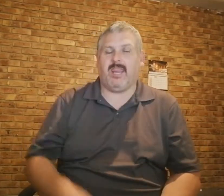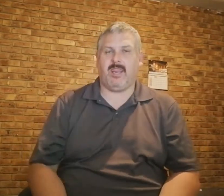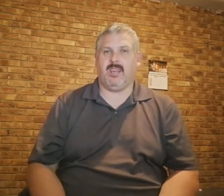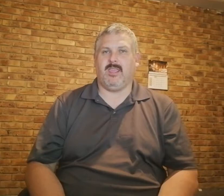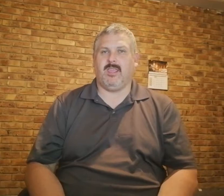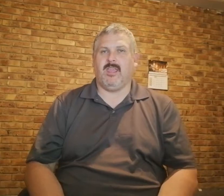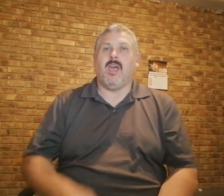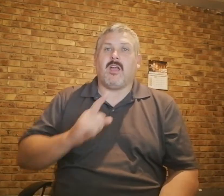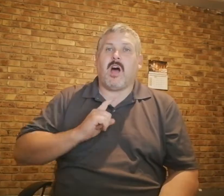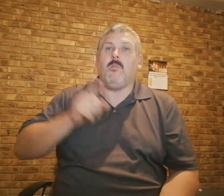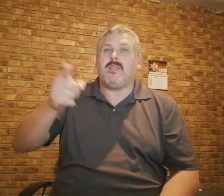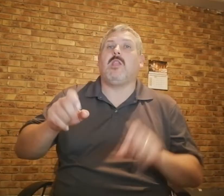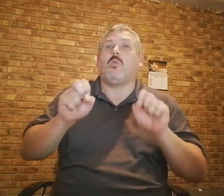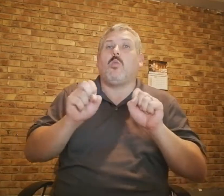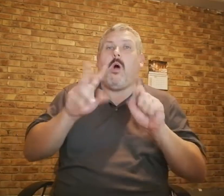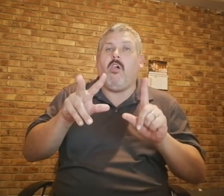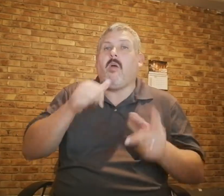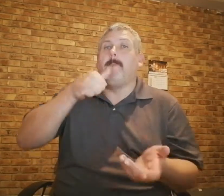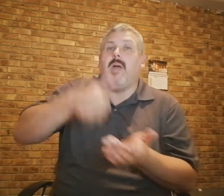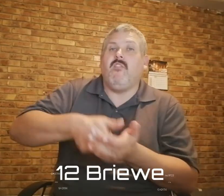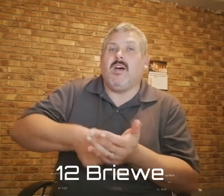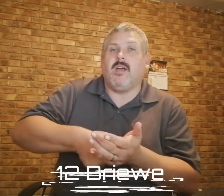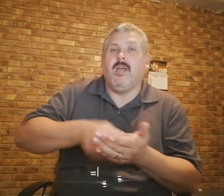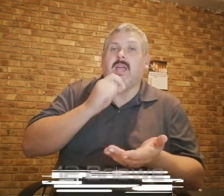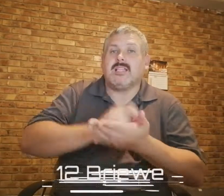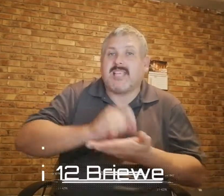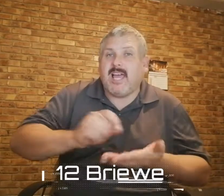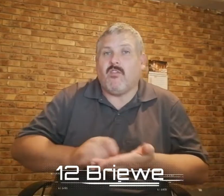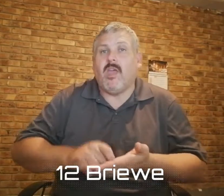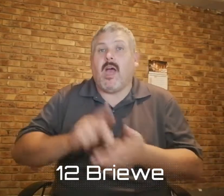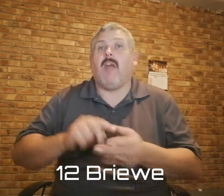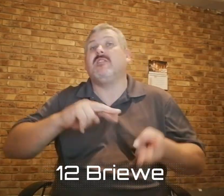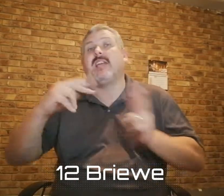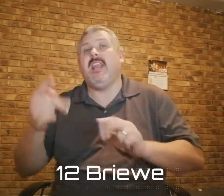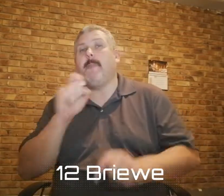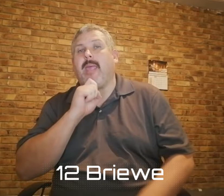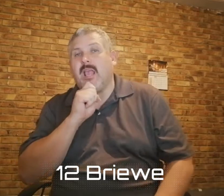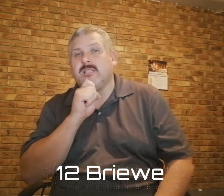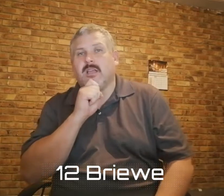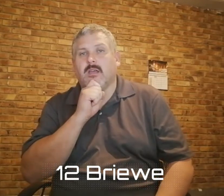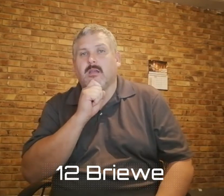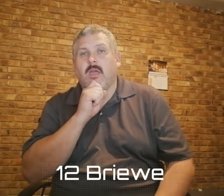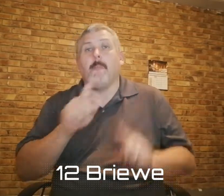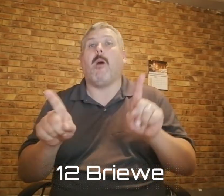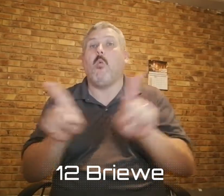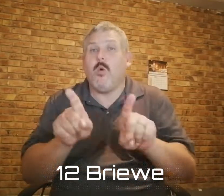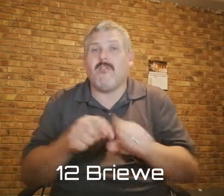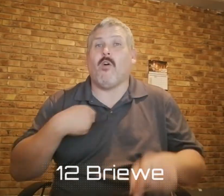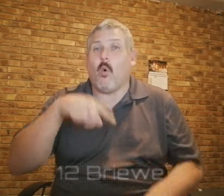Daarom het hy twaalf Bijbel geskrijf aan verskillende mense, maar ook vir